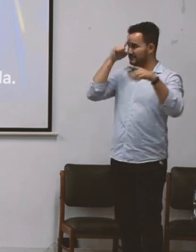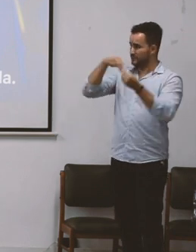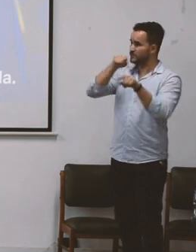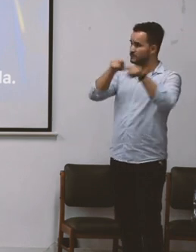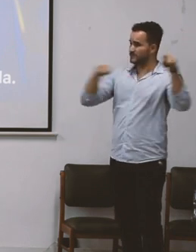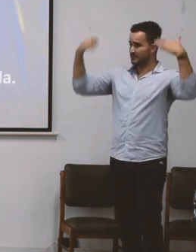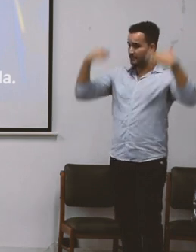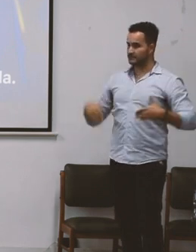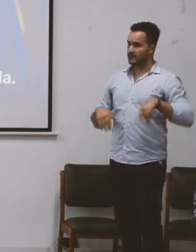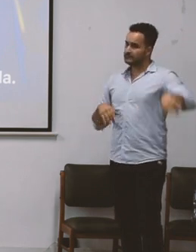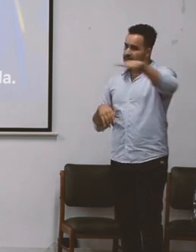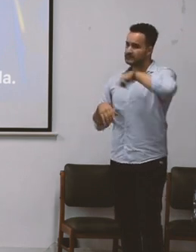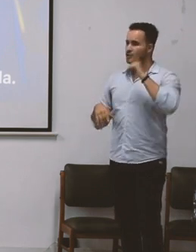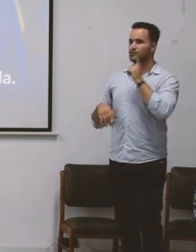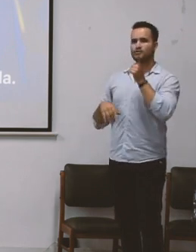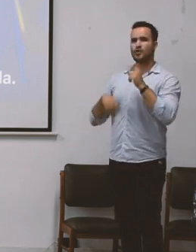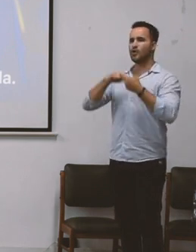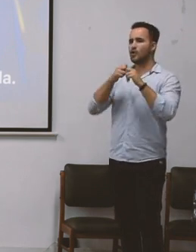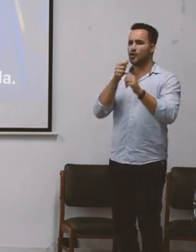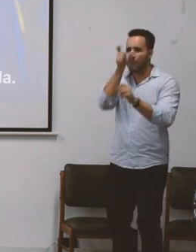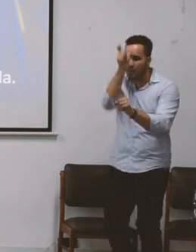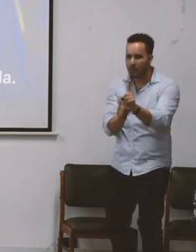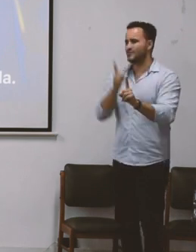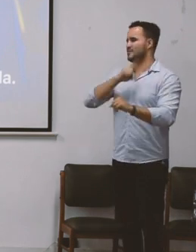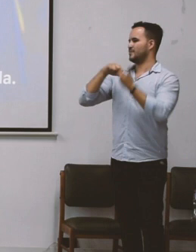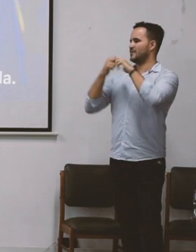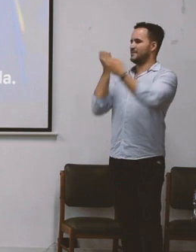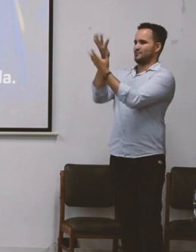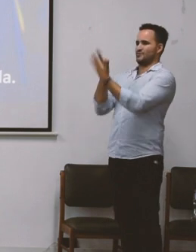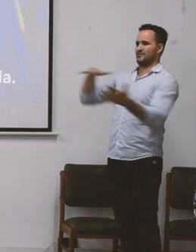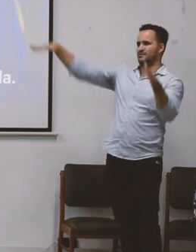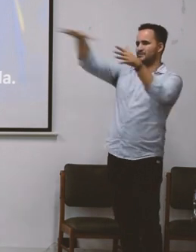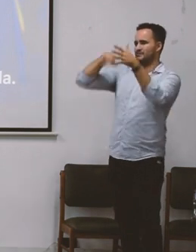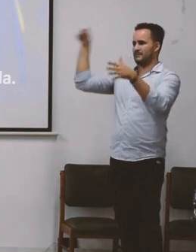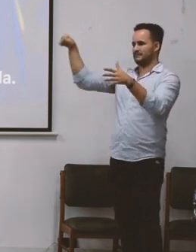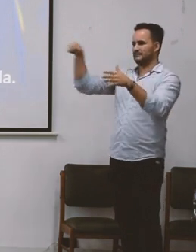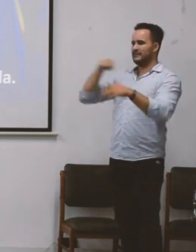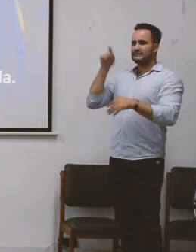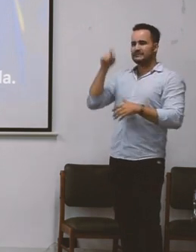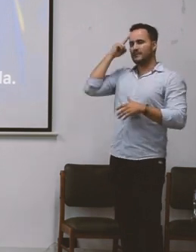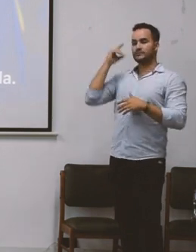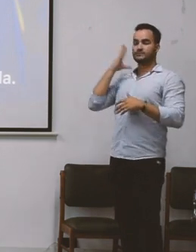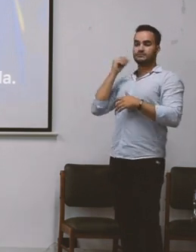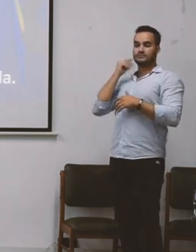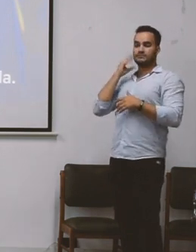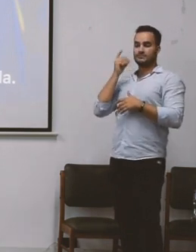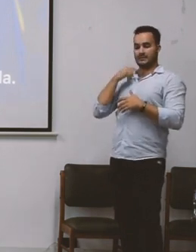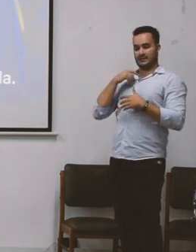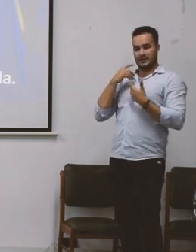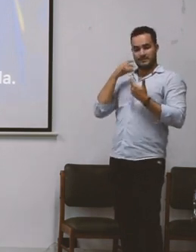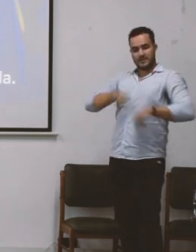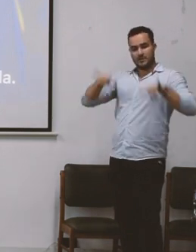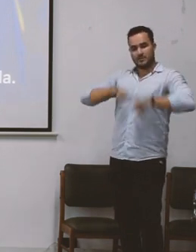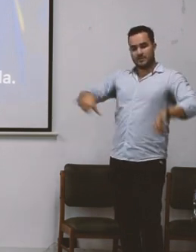asunto estructural y no de responsabilidad individual. Necesitamos desplazarnos hacia experiencias donde la discapacidad no signifique una